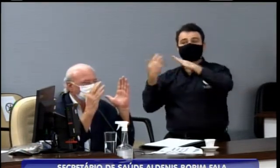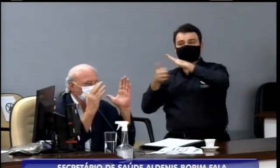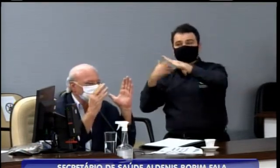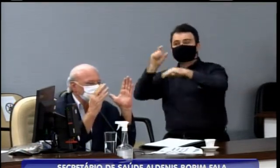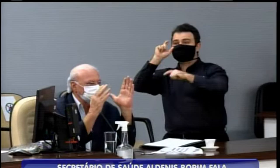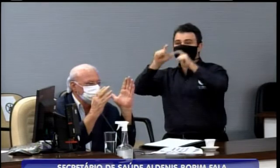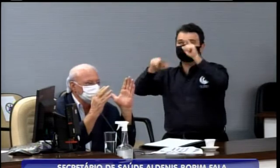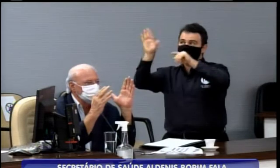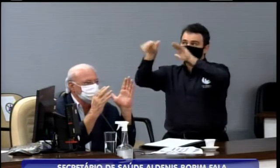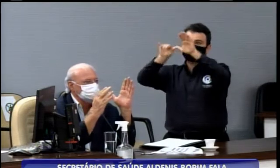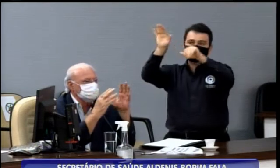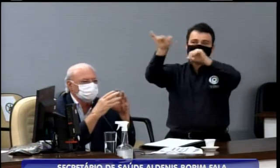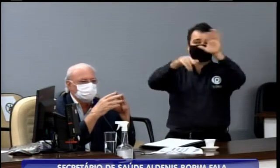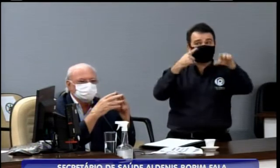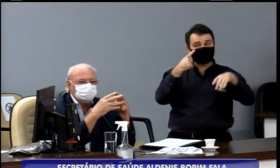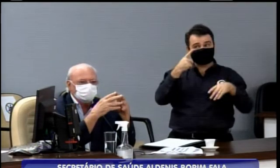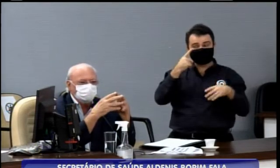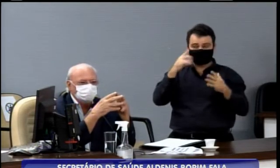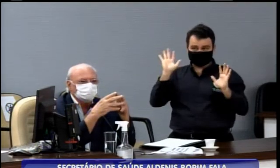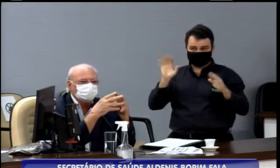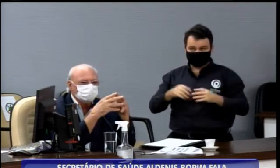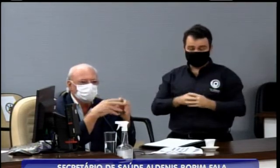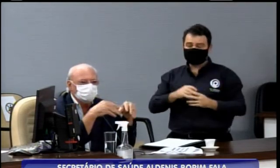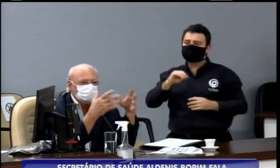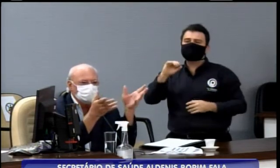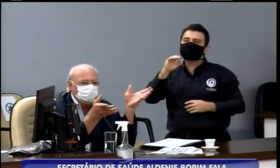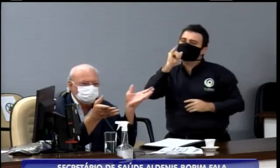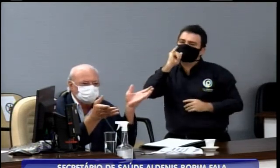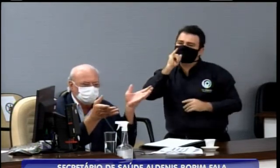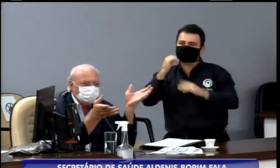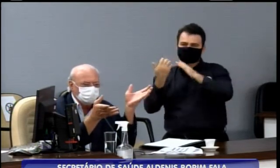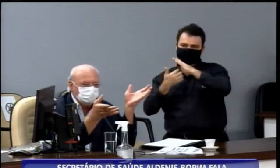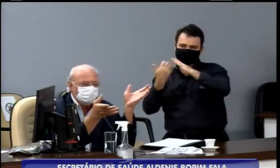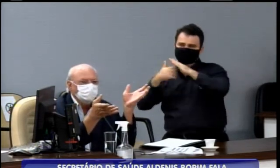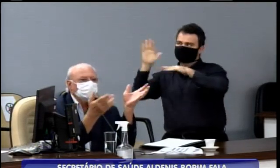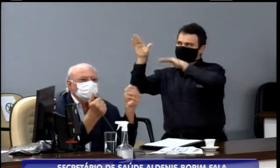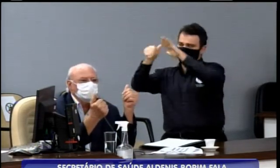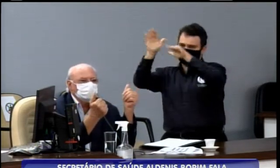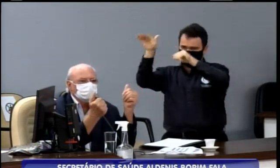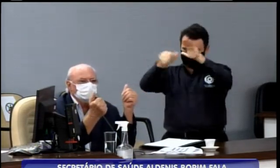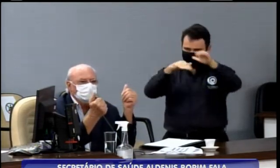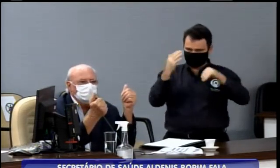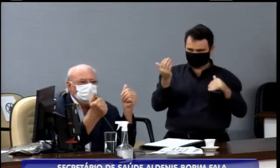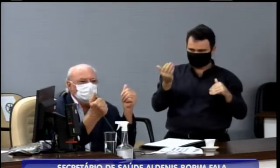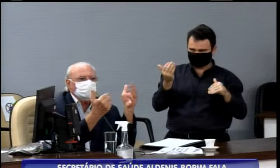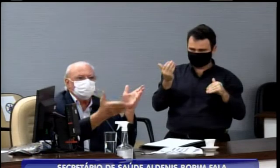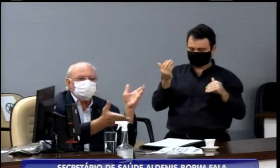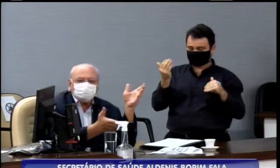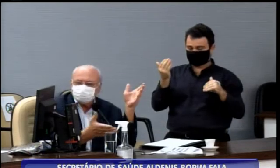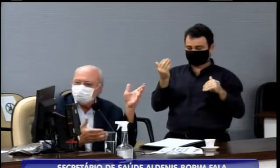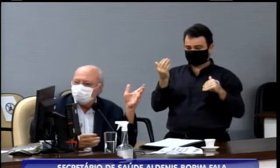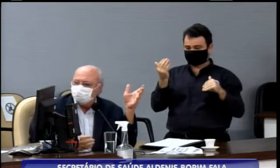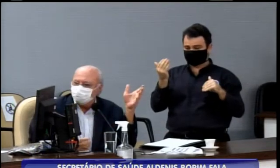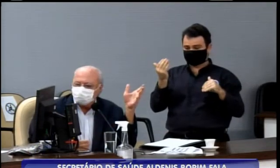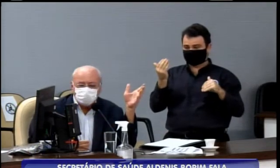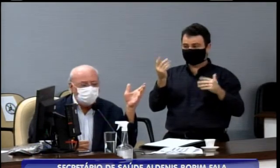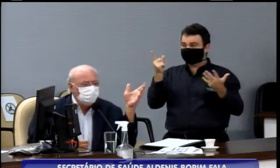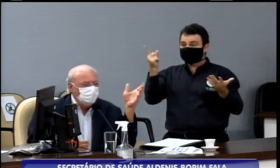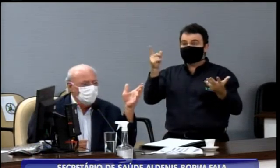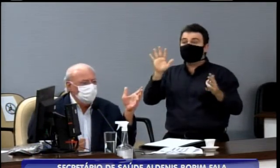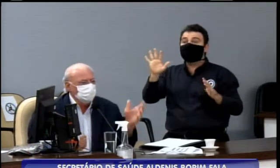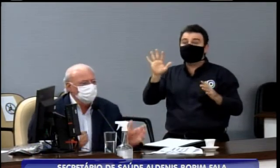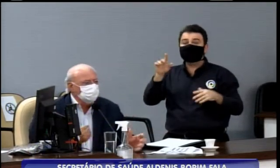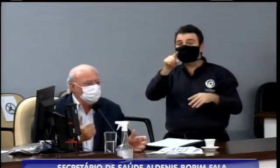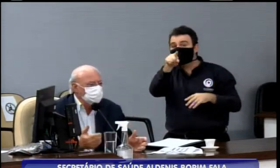Porque não faz sentido você fazer um chamamento público, ter uma vencedora. Primeiro, ela não fez vistoria no